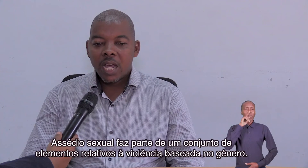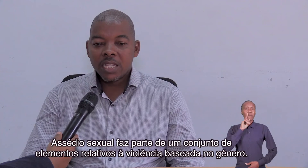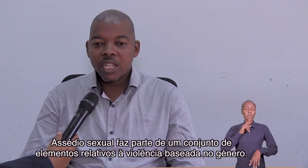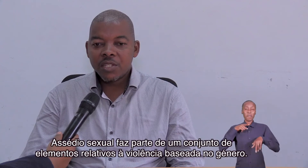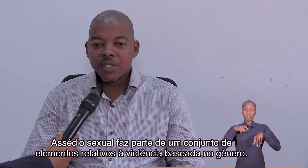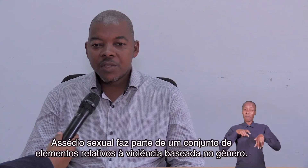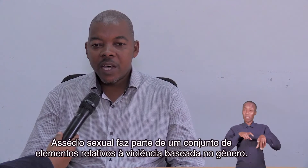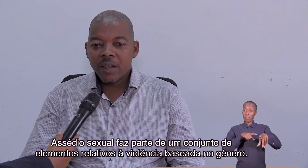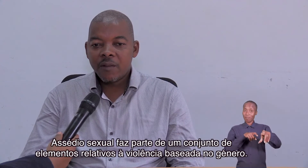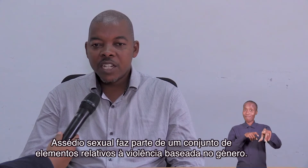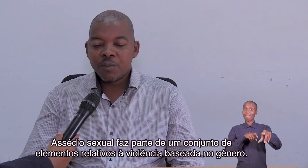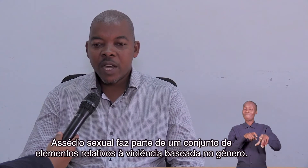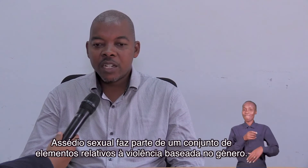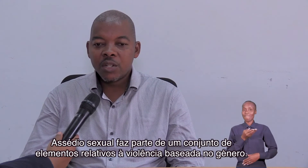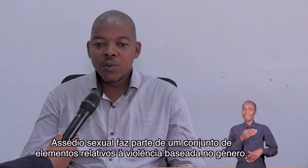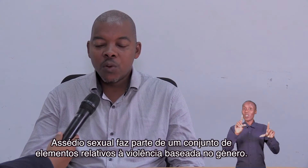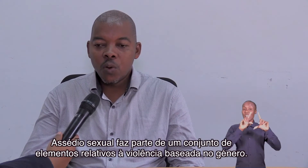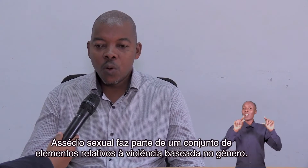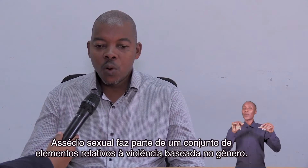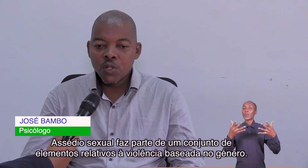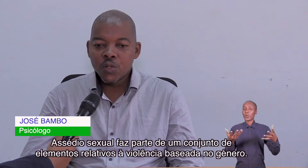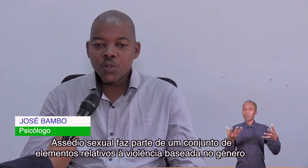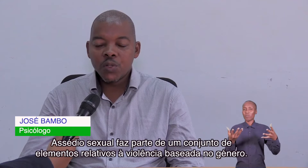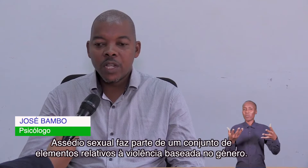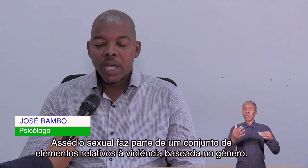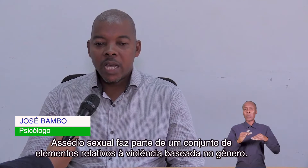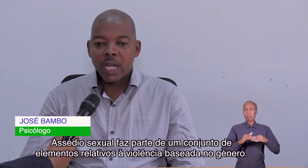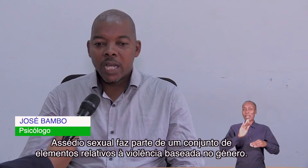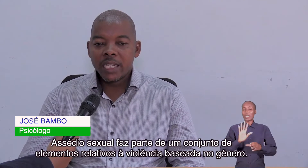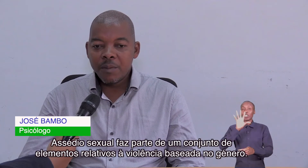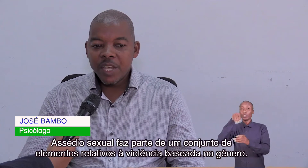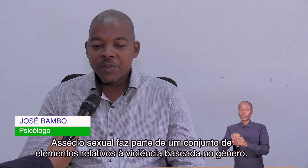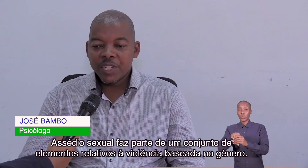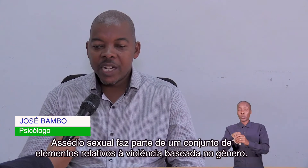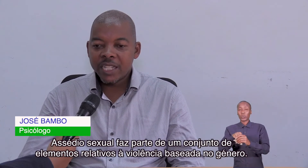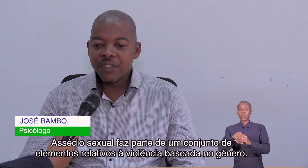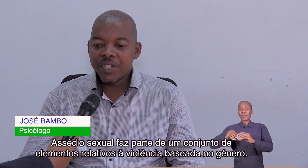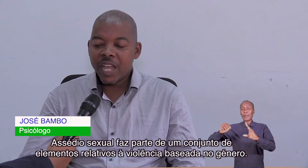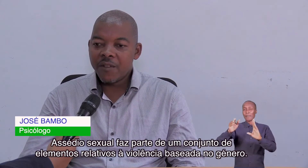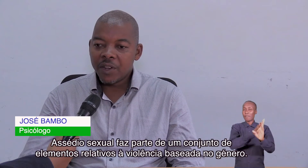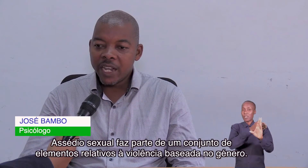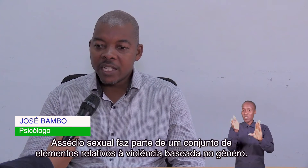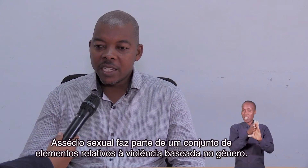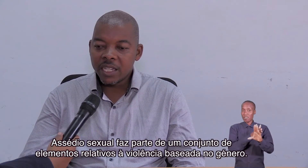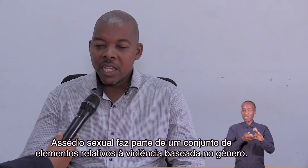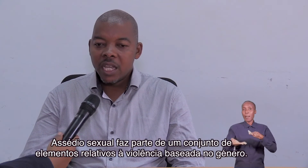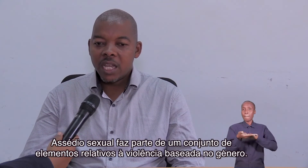Assédio sexual faz parte de um conjunto de elementos relativos à violência,